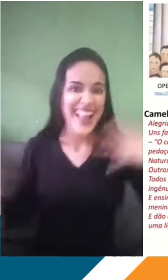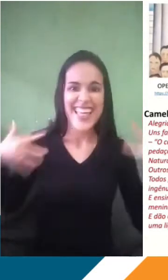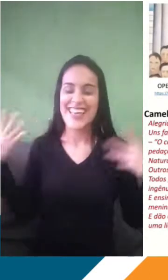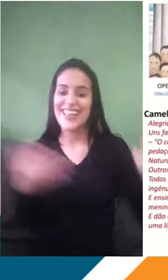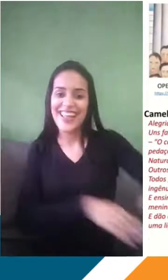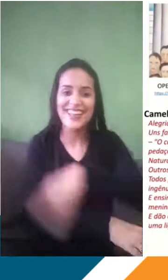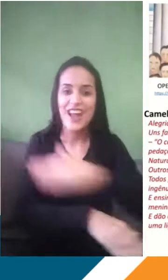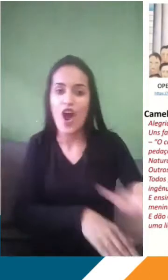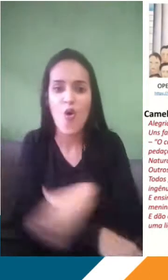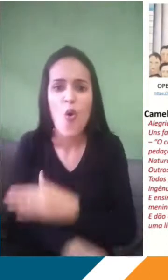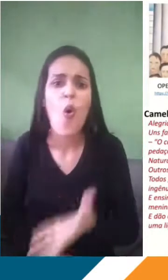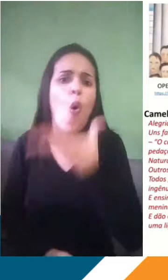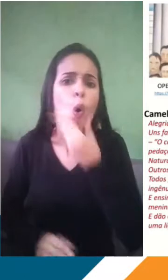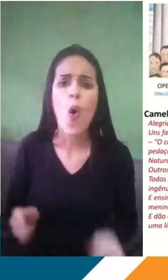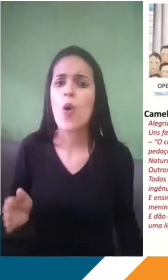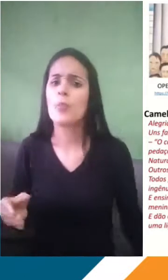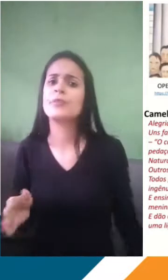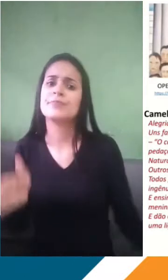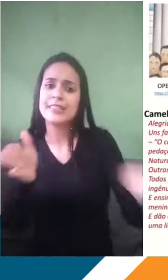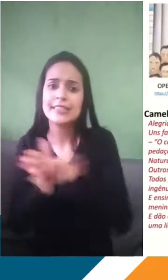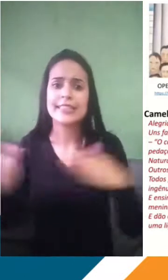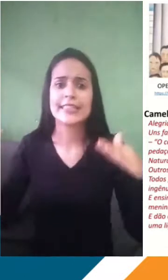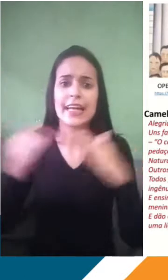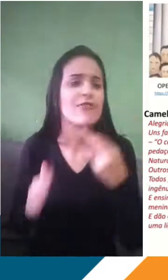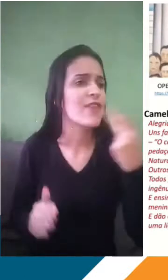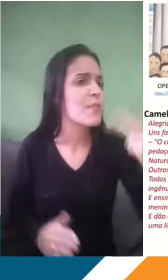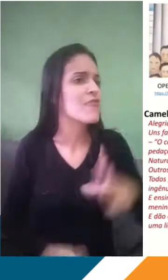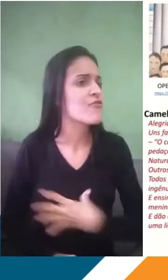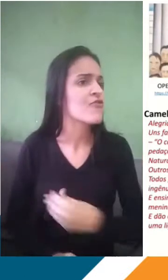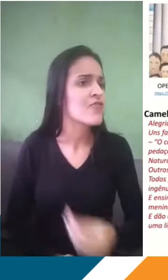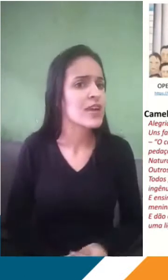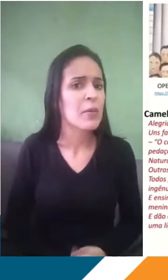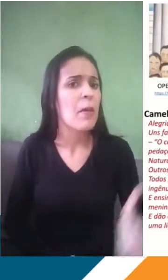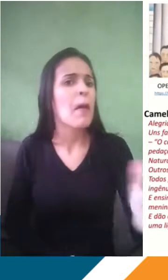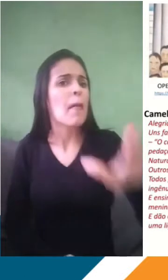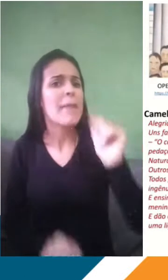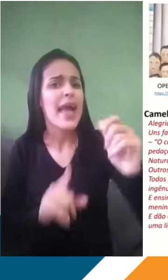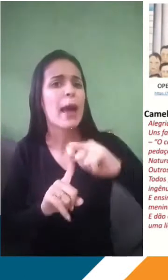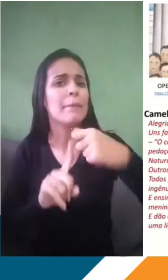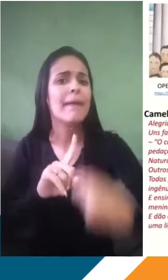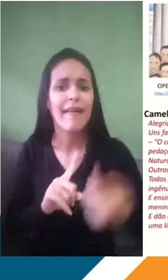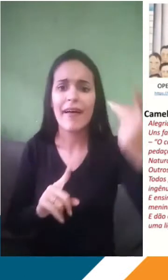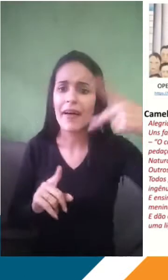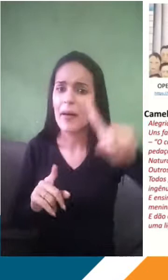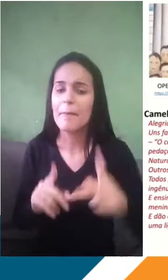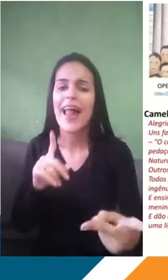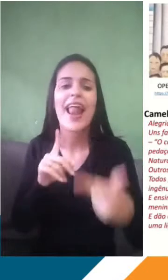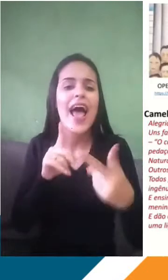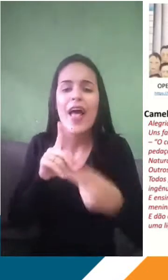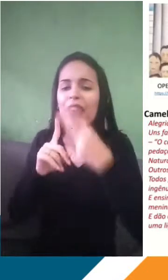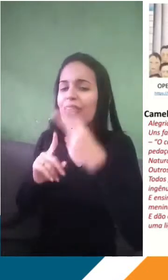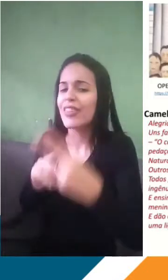Naturalmente o menino pensará: papai está maluco. Outros, coitados, têm a língua atada. Todos,